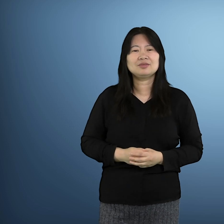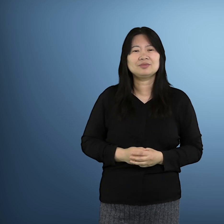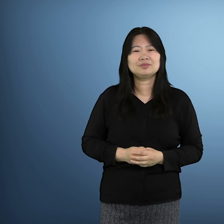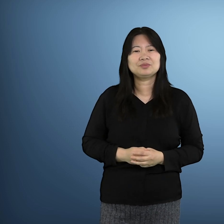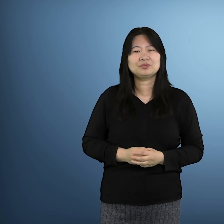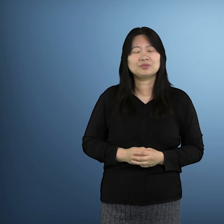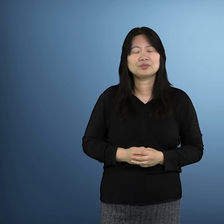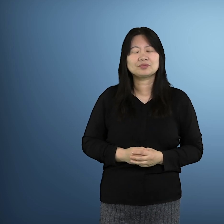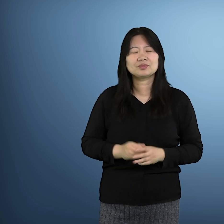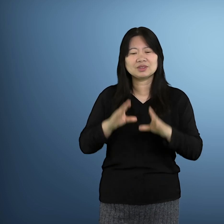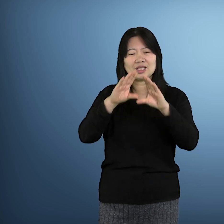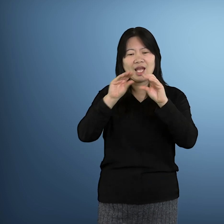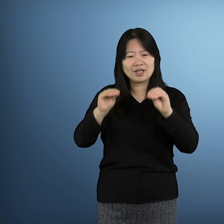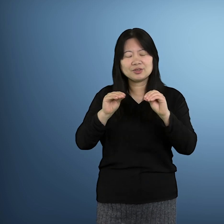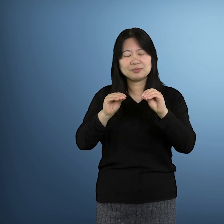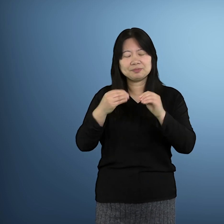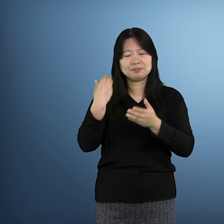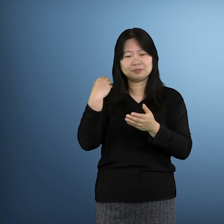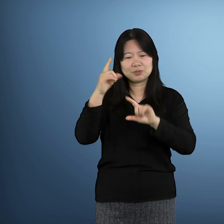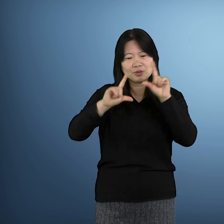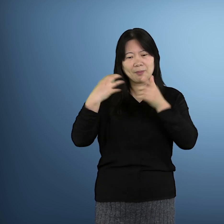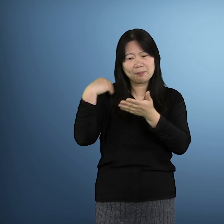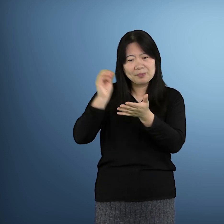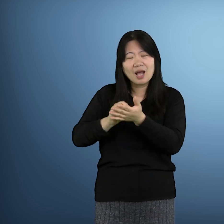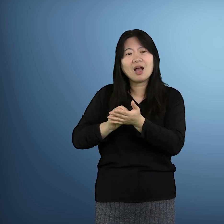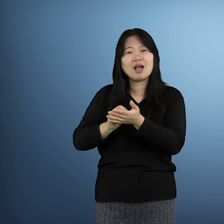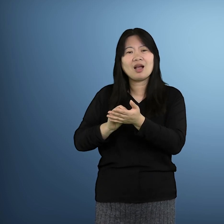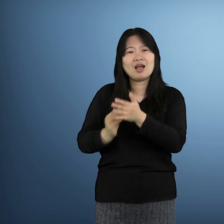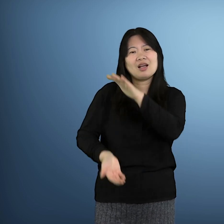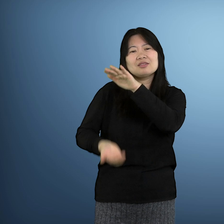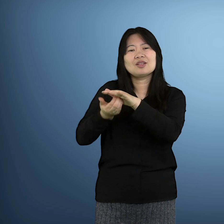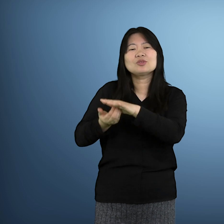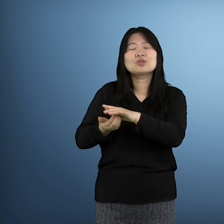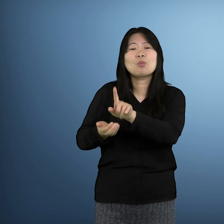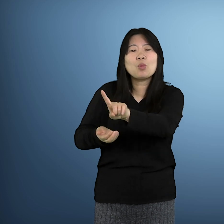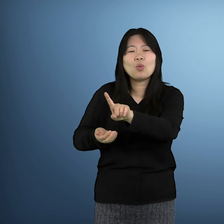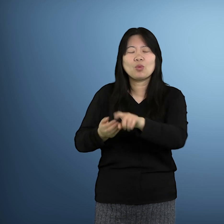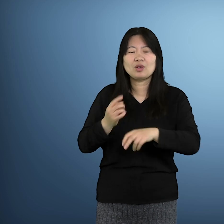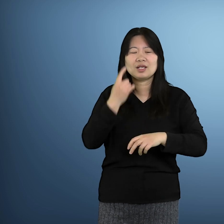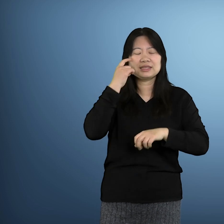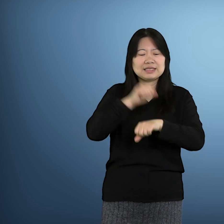애굽화의 정점이 솔로몬 왕국입니다.